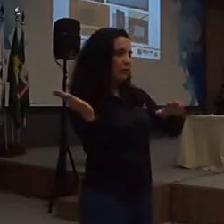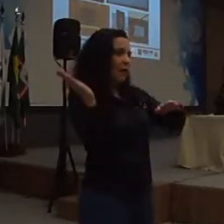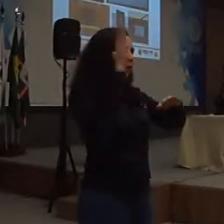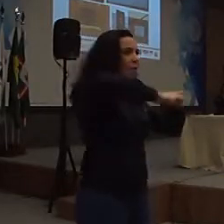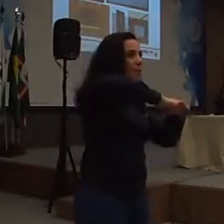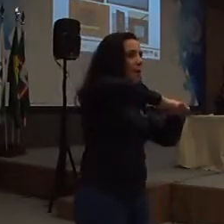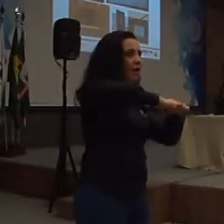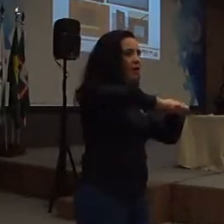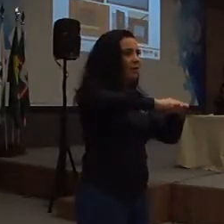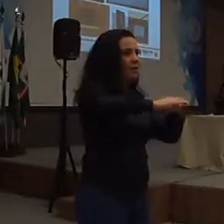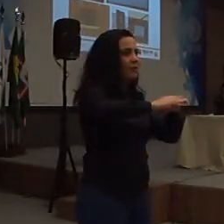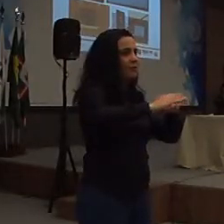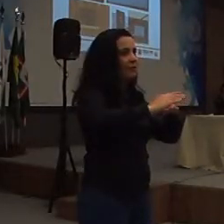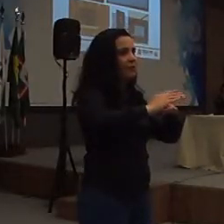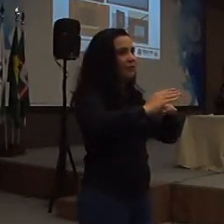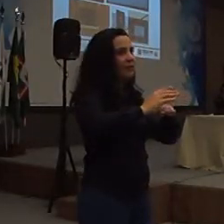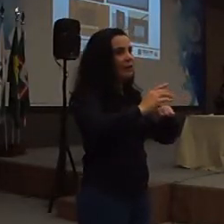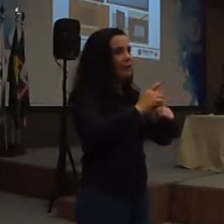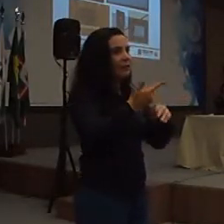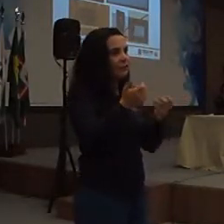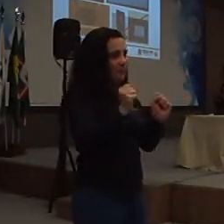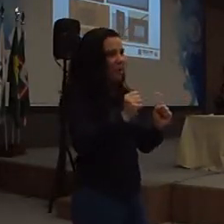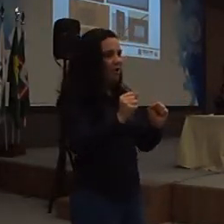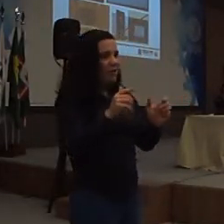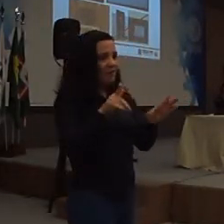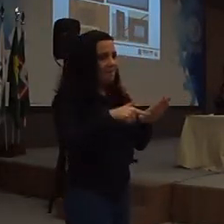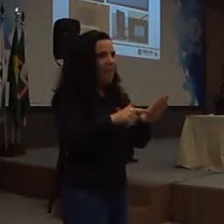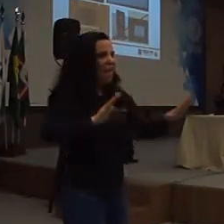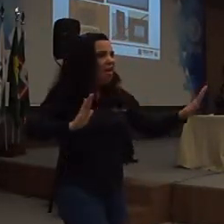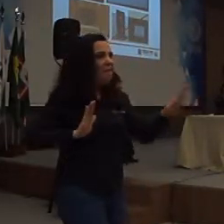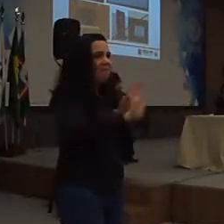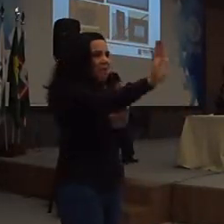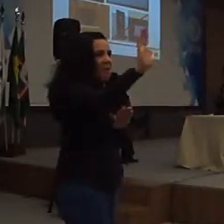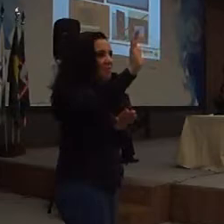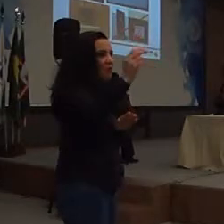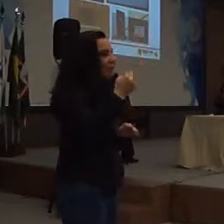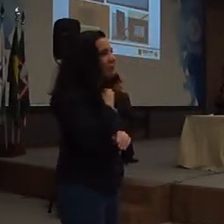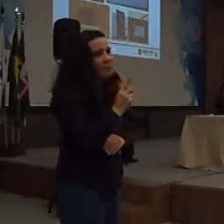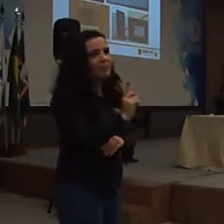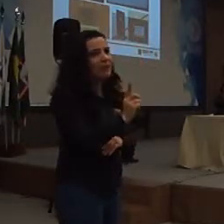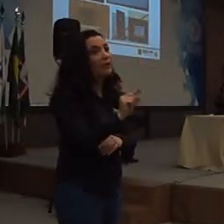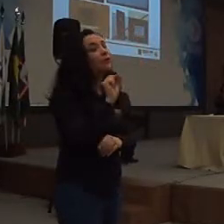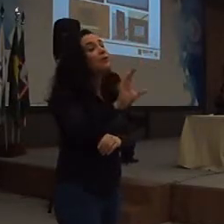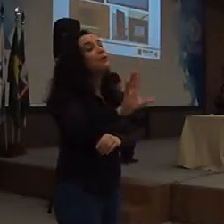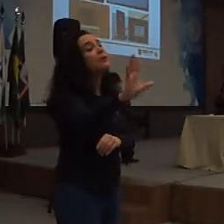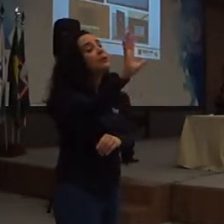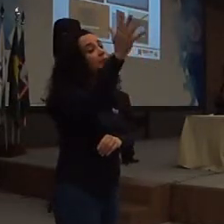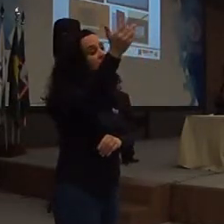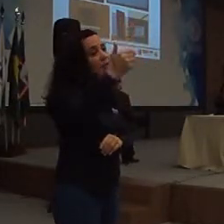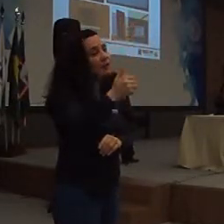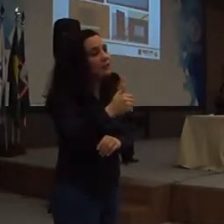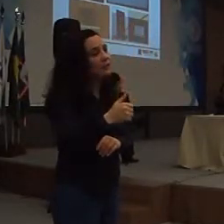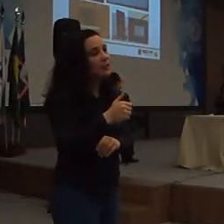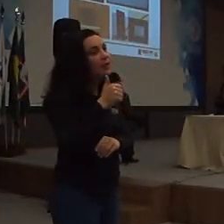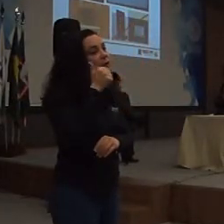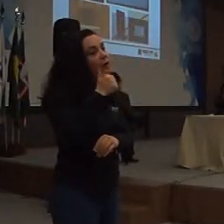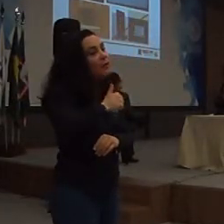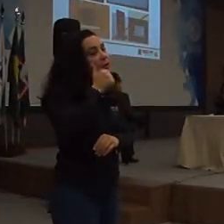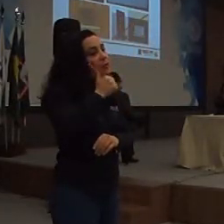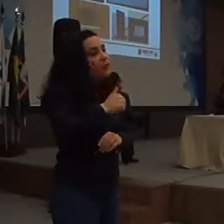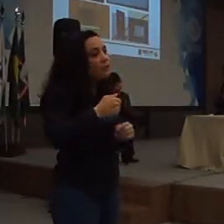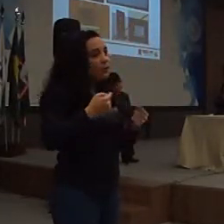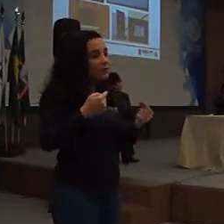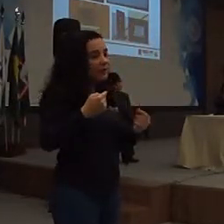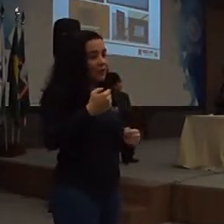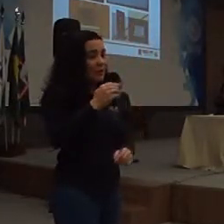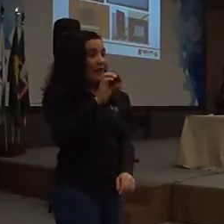dar um pontapé. E ela levou 1 hora e meia para sair do banheiro. E o que aconteceu? Perdeu toda a mobilidade